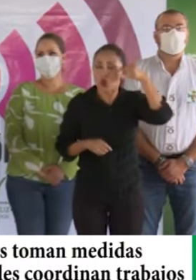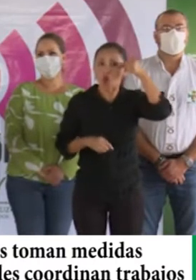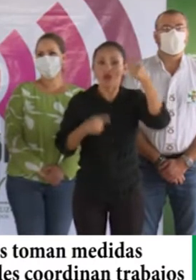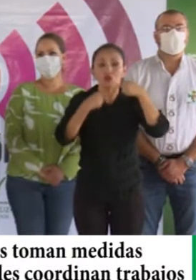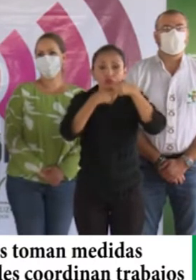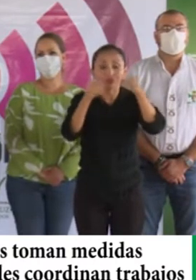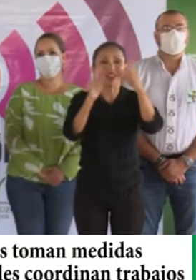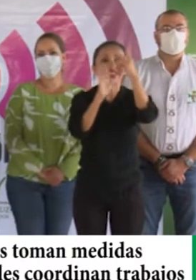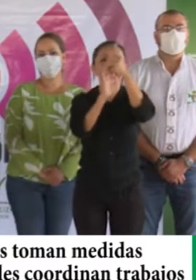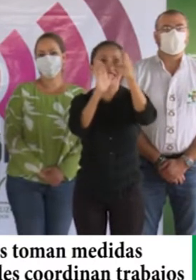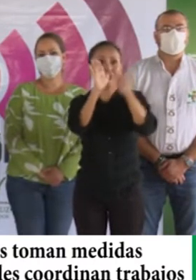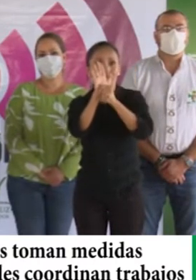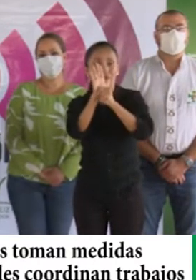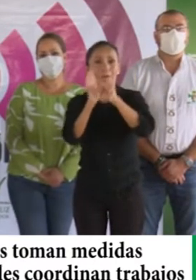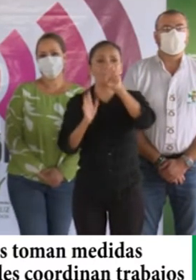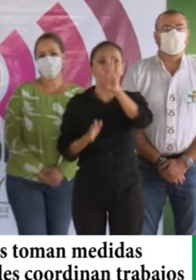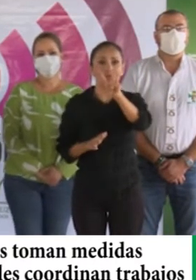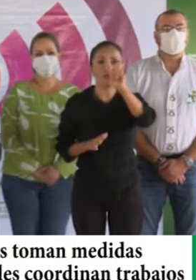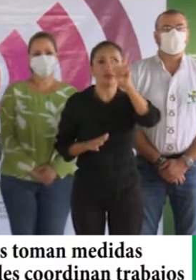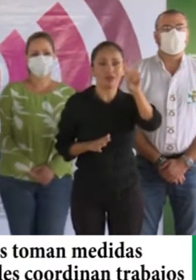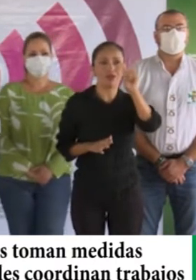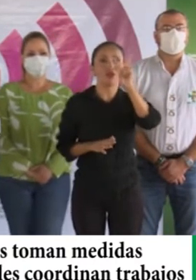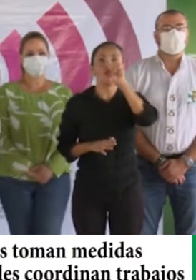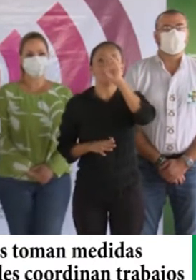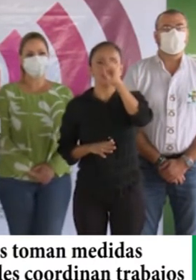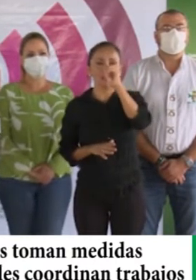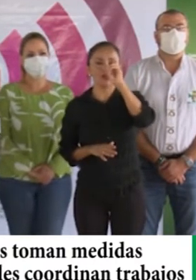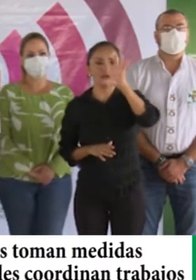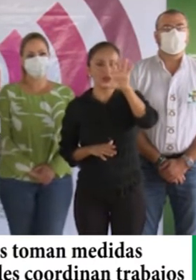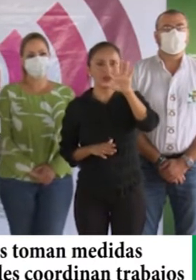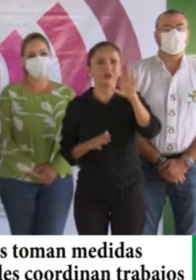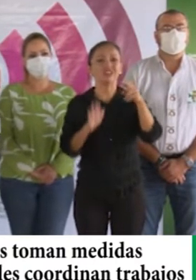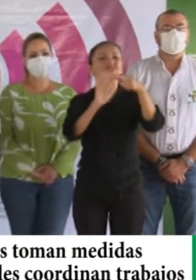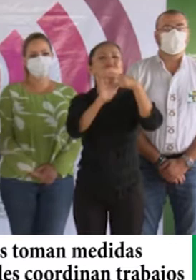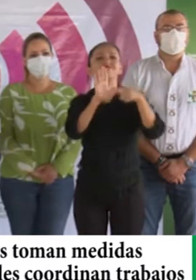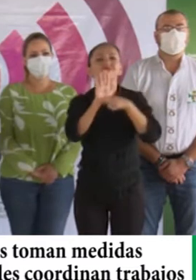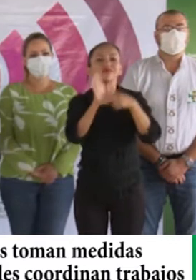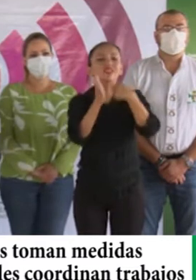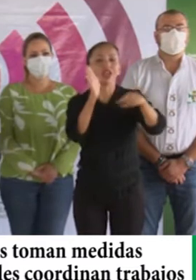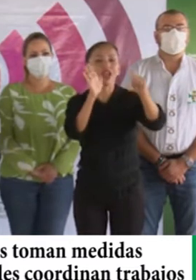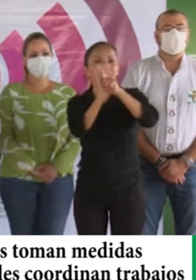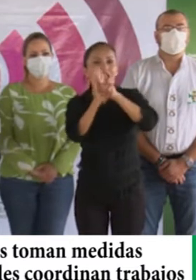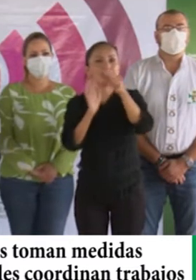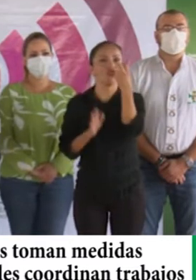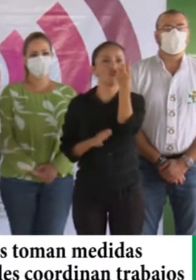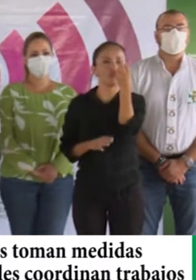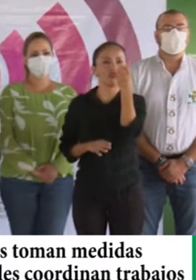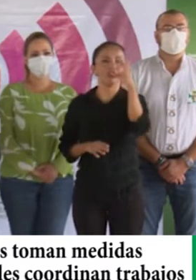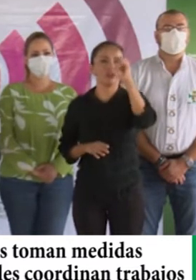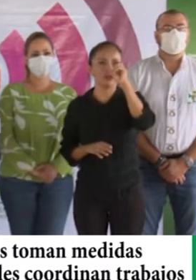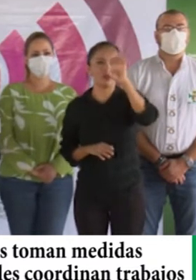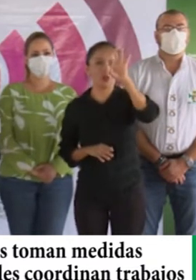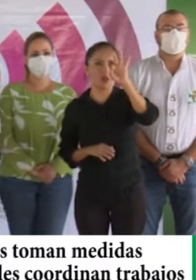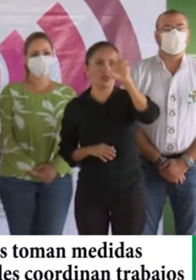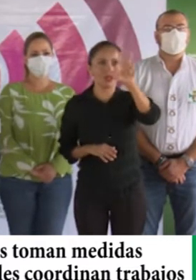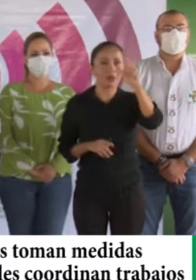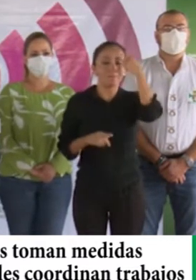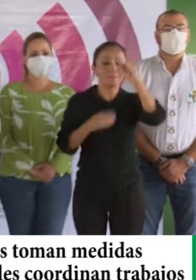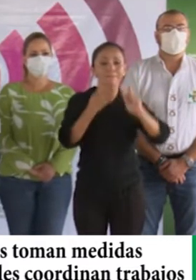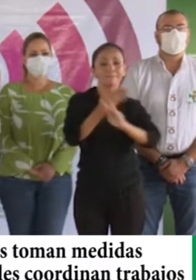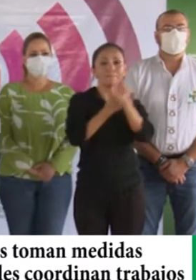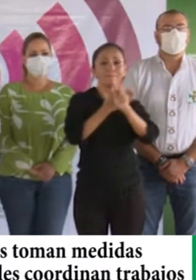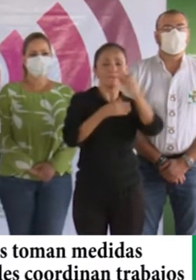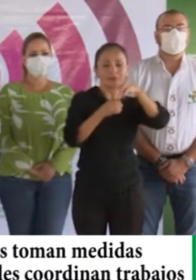promulgado el decreto supremo 2205 que reglamenta la ley 1293 para la prevención